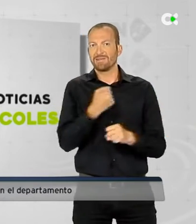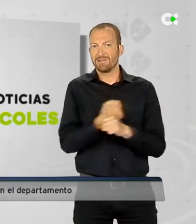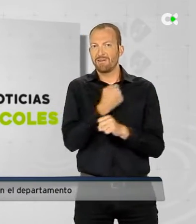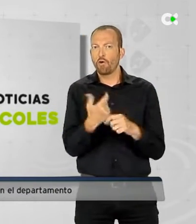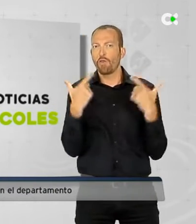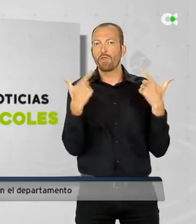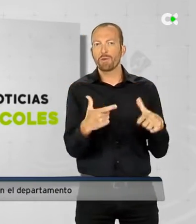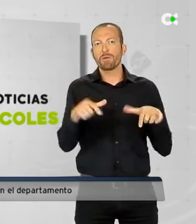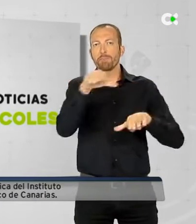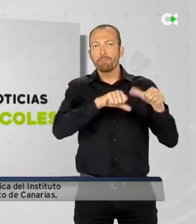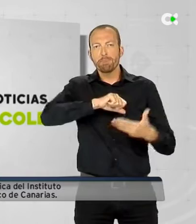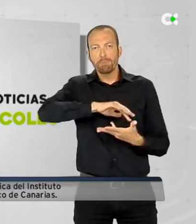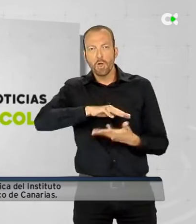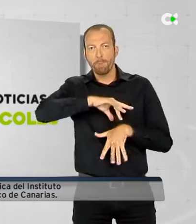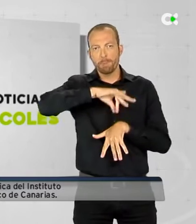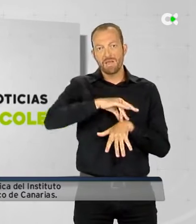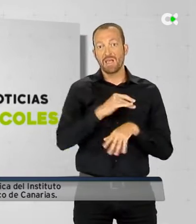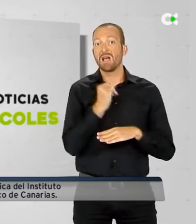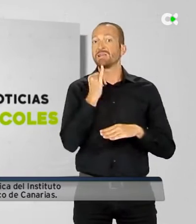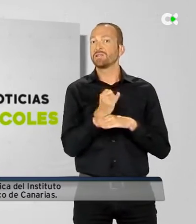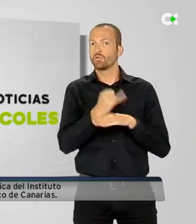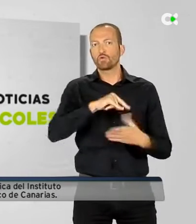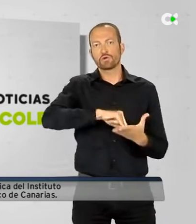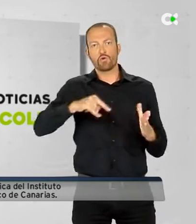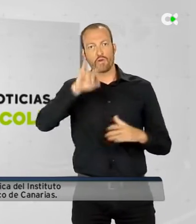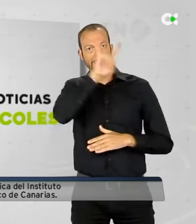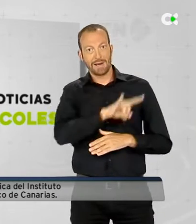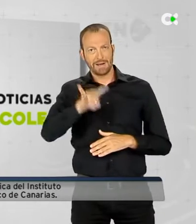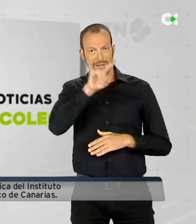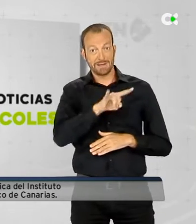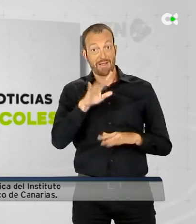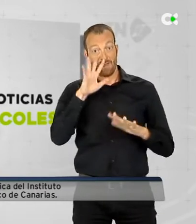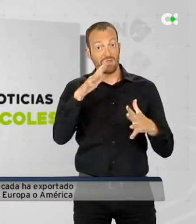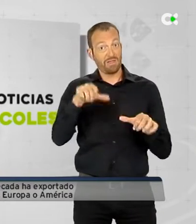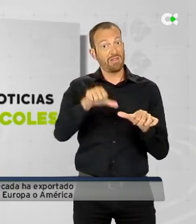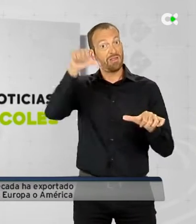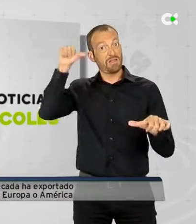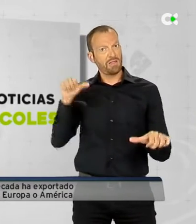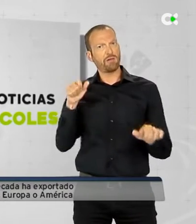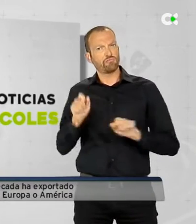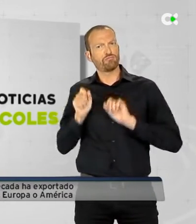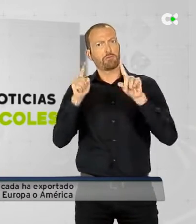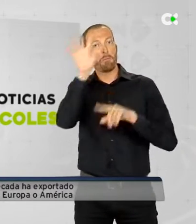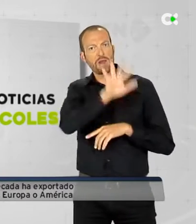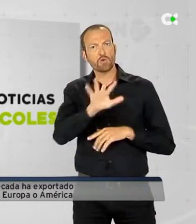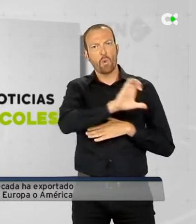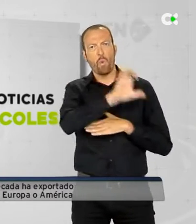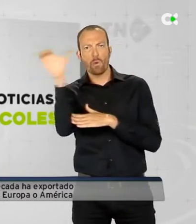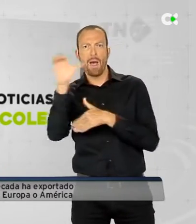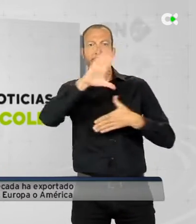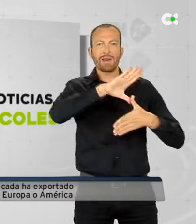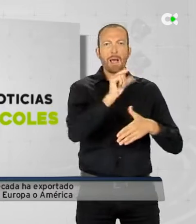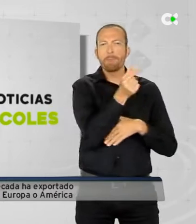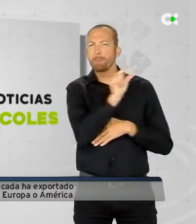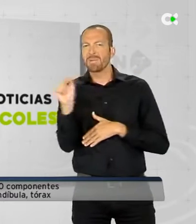el Departamento de Biomédica del Instituto Tecnológico de Canarias. En la última década ha exportado a la península, Europa